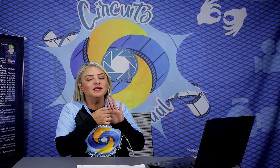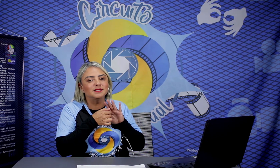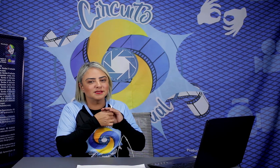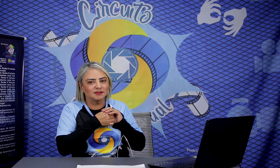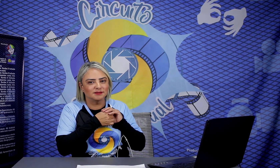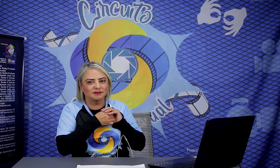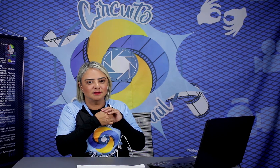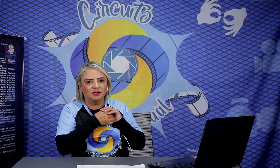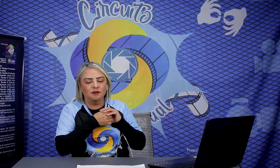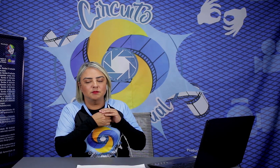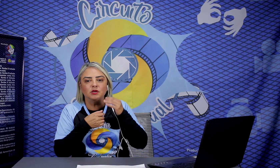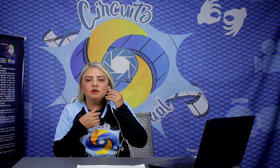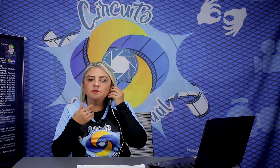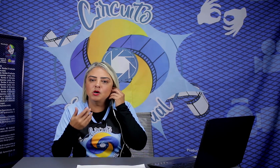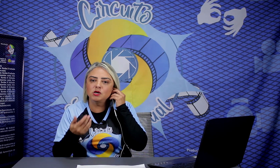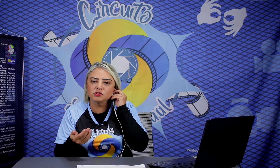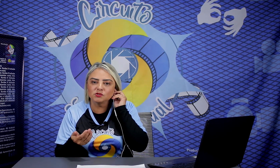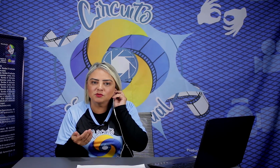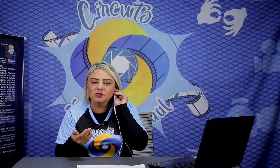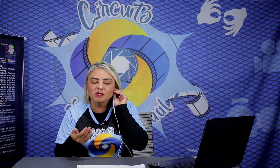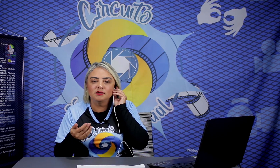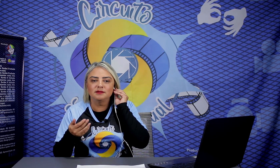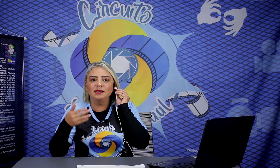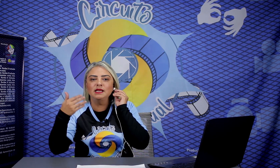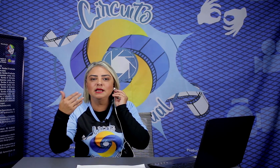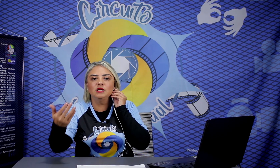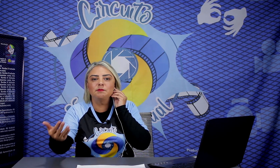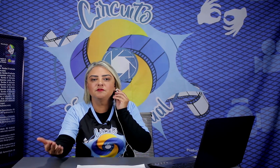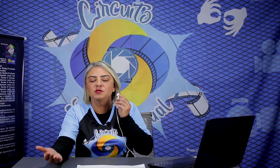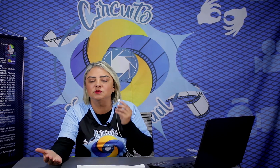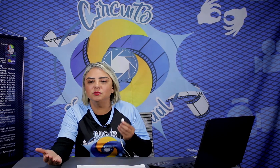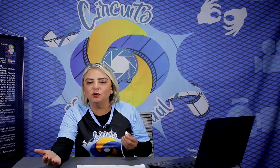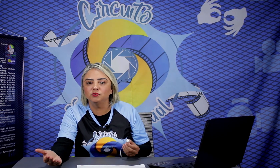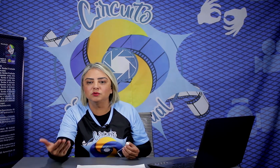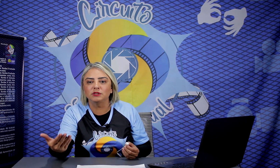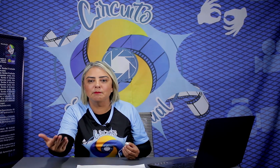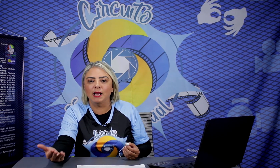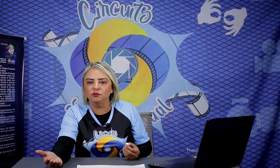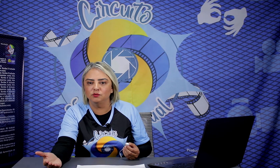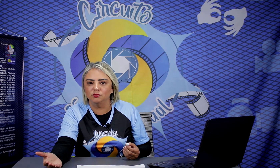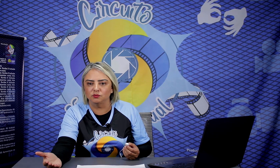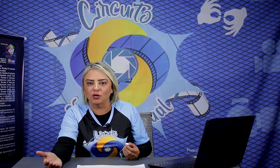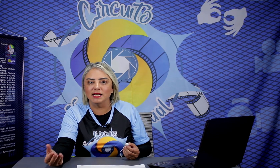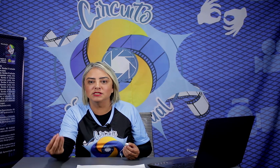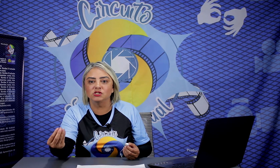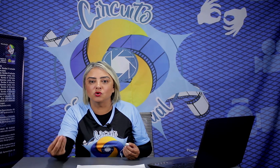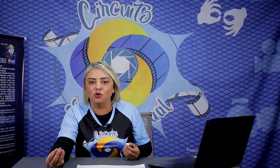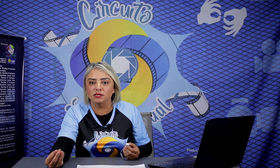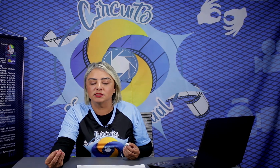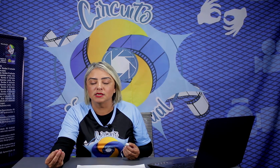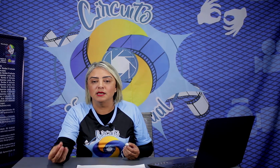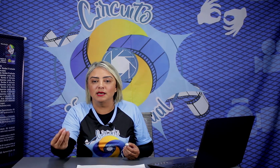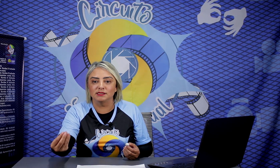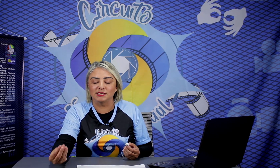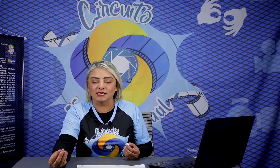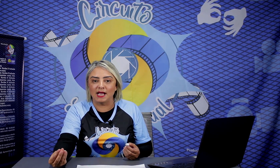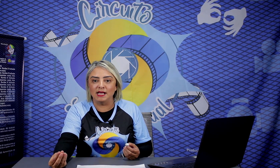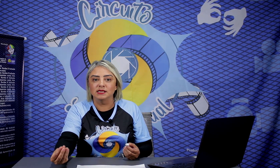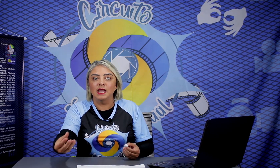ética. Porque eu não posso denegrir a profissão do outro, o trabalho do outro. As escolhas lexicais é